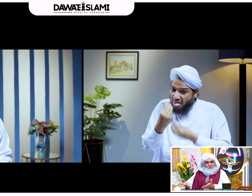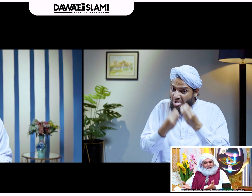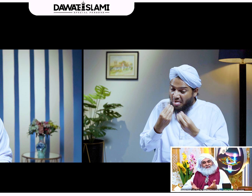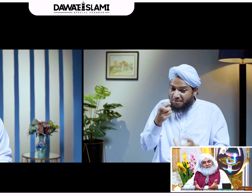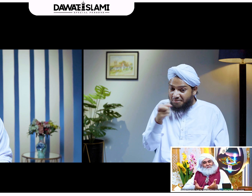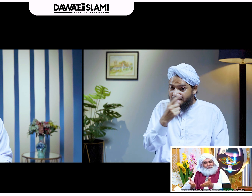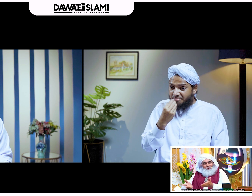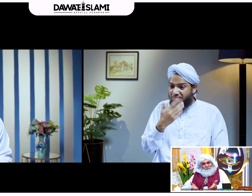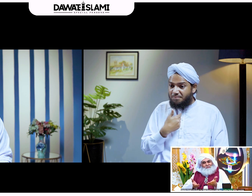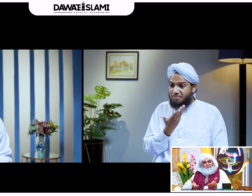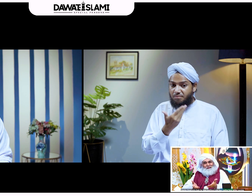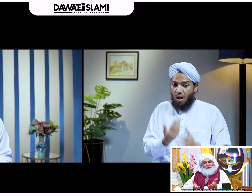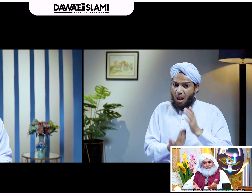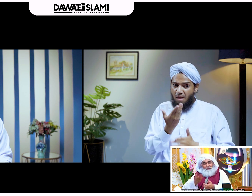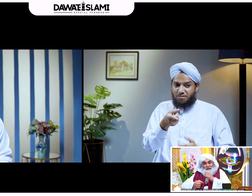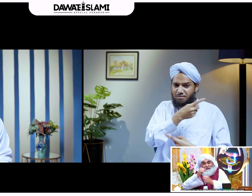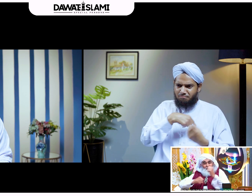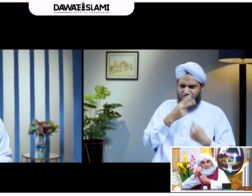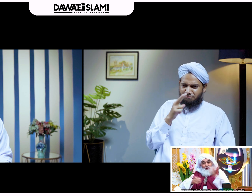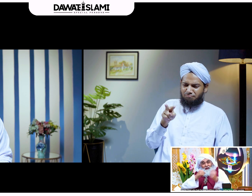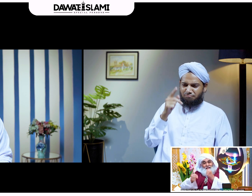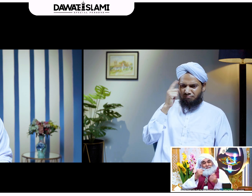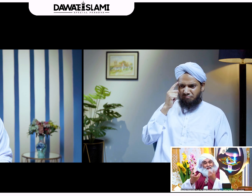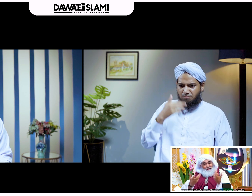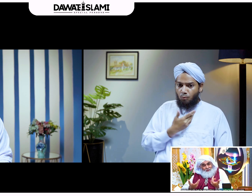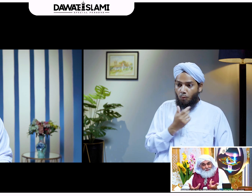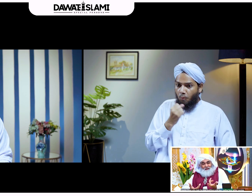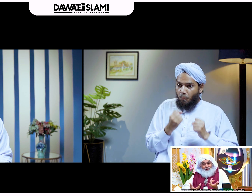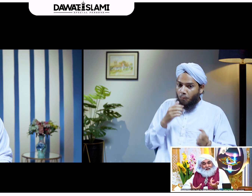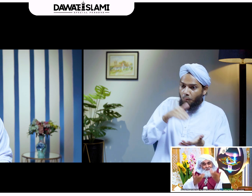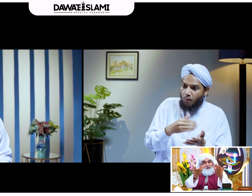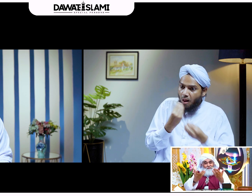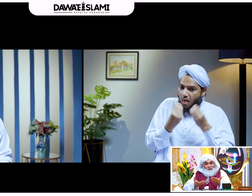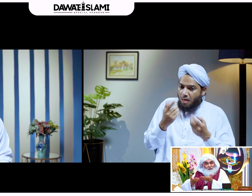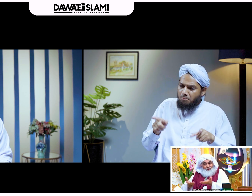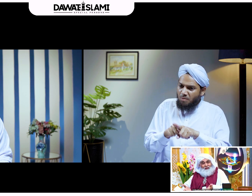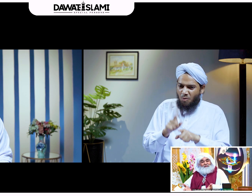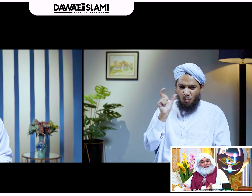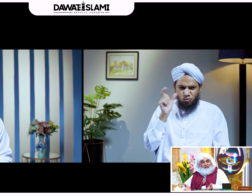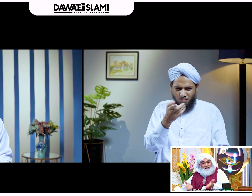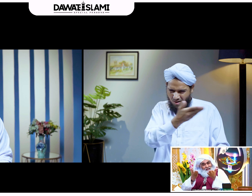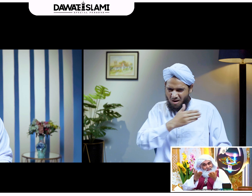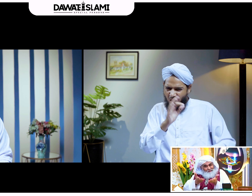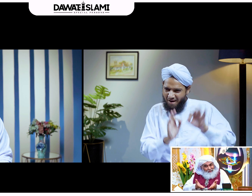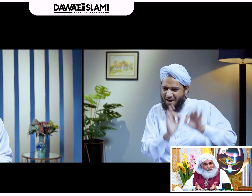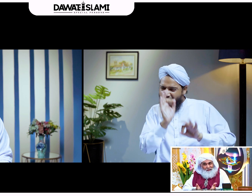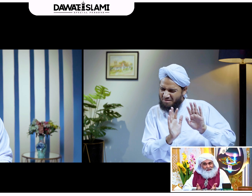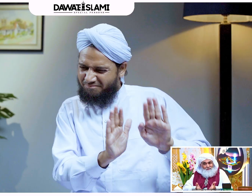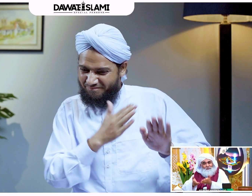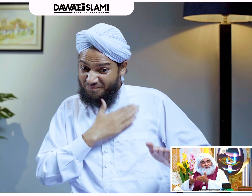کرشمہ جو لوگ مگر ڈھونڈتے ہوتے ہو سکتا ہے دوڑ کر بھی ان کے پیچھے کھانا شروع کر دیں۔ ارے مسلمانوں، مسلمانی طریقہ زمین پر بیٹھ کر سنت